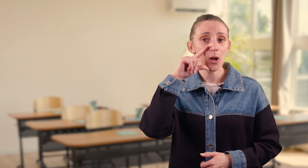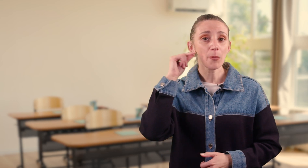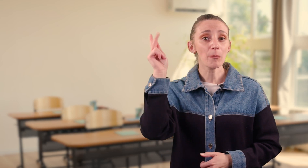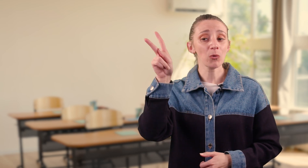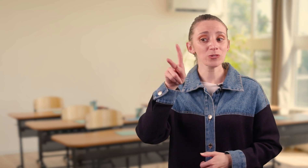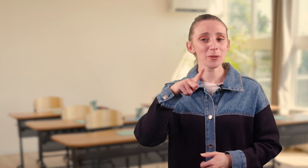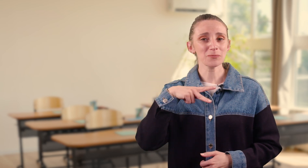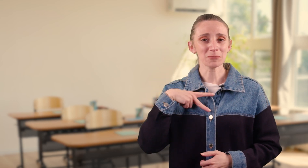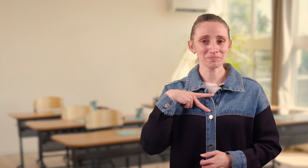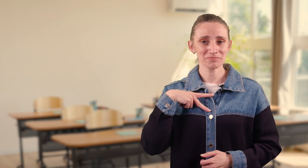Mon homme